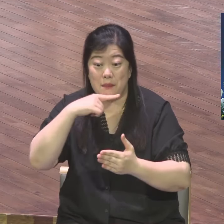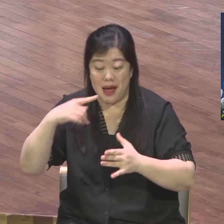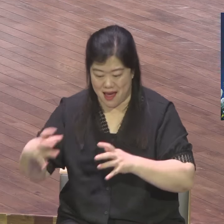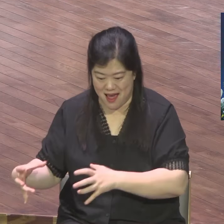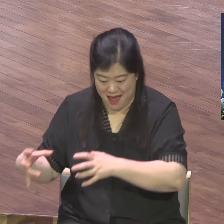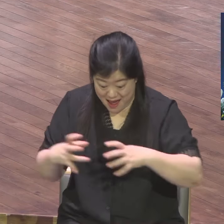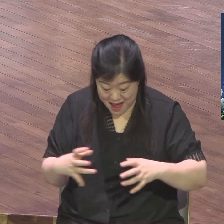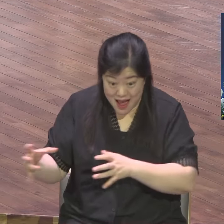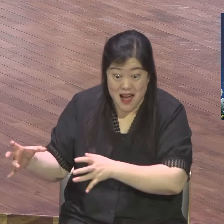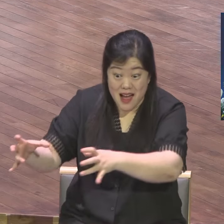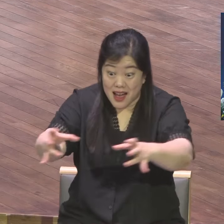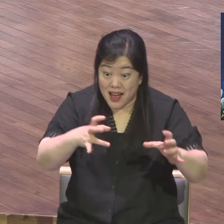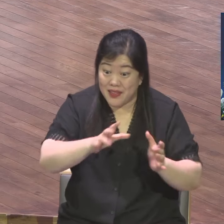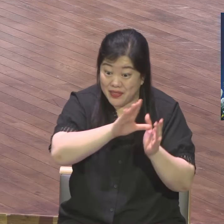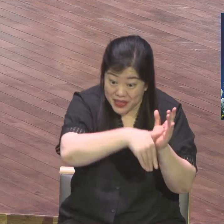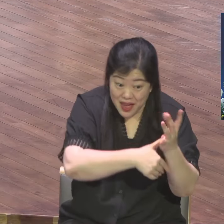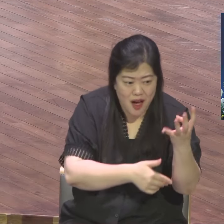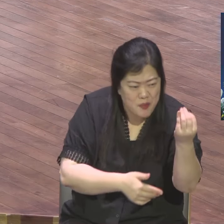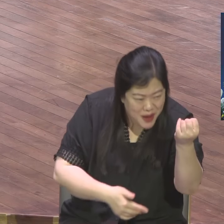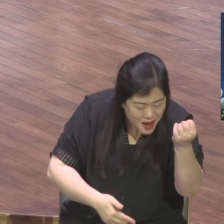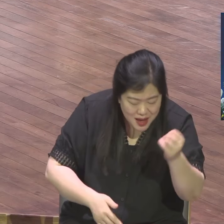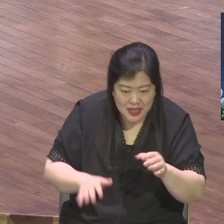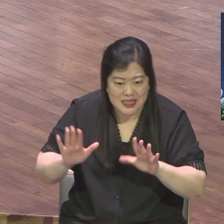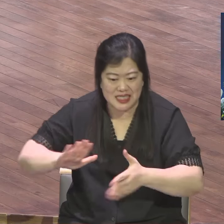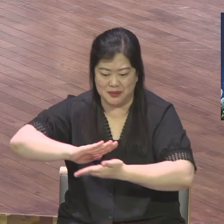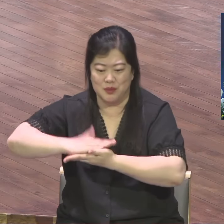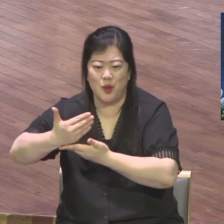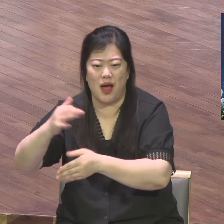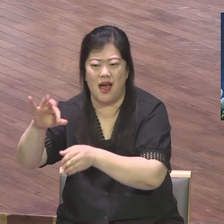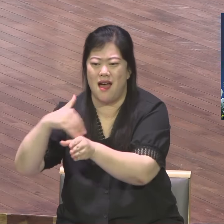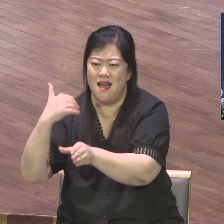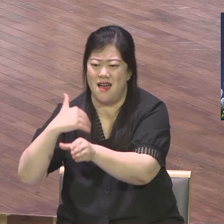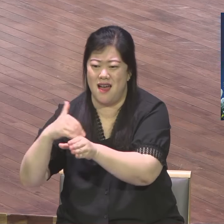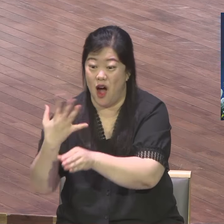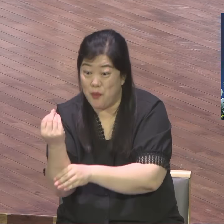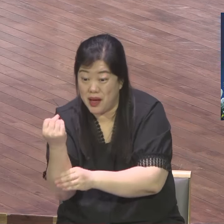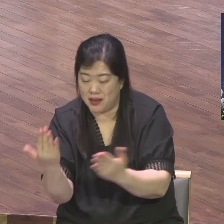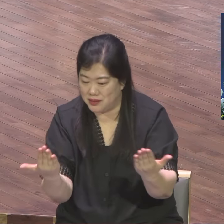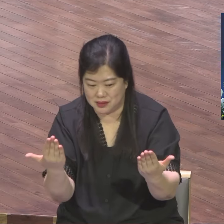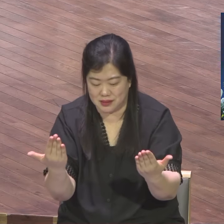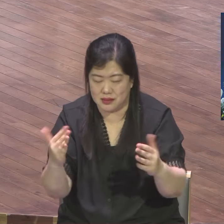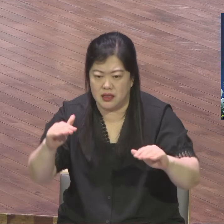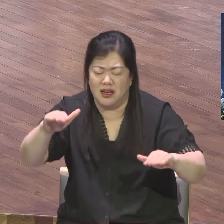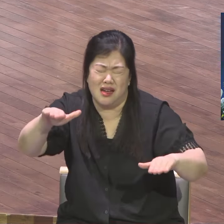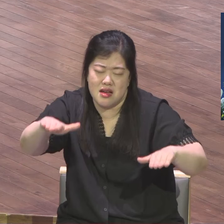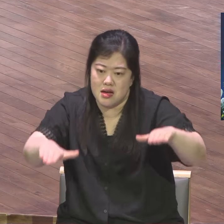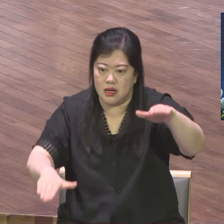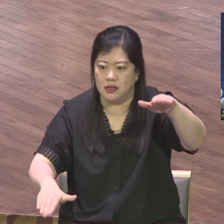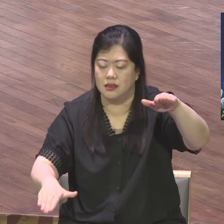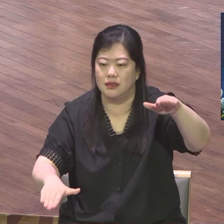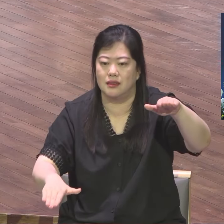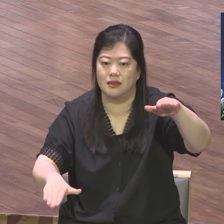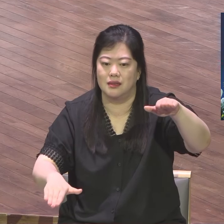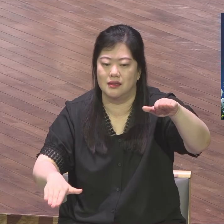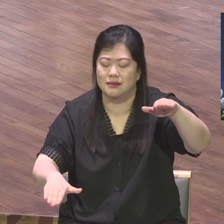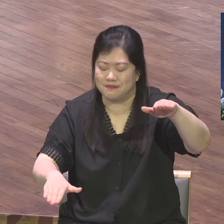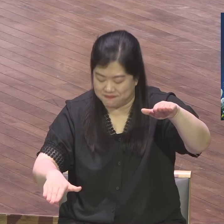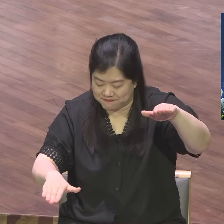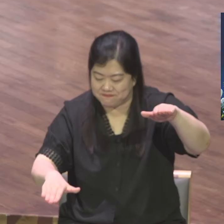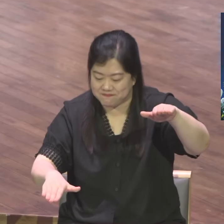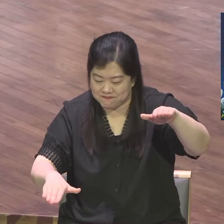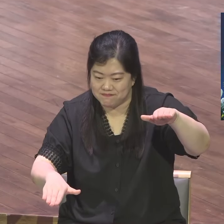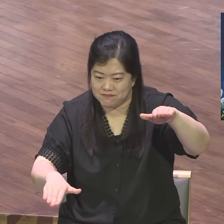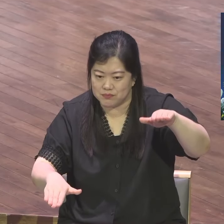헌금 헌신 이 단어를 생각할 때요 항상 플러스 생각이에요. 플러스 생각.